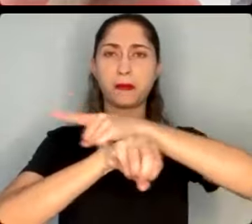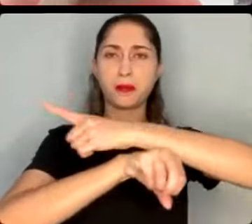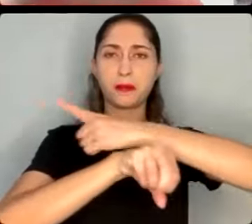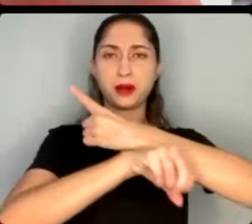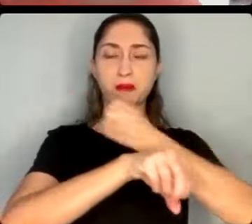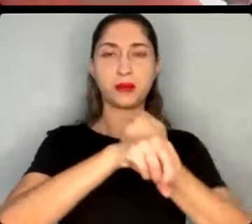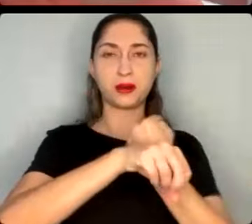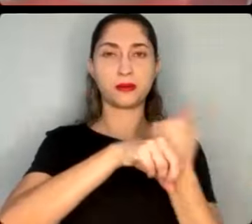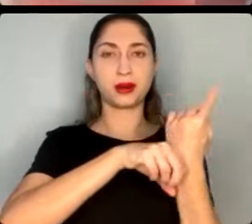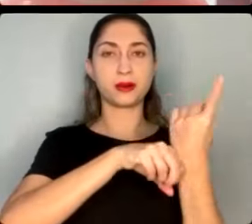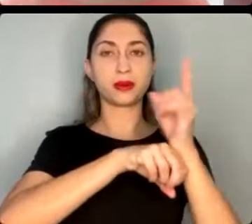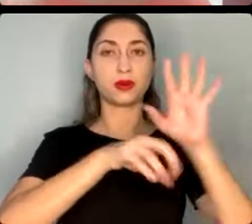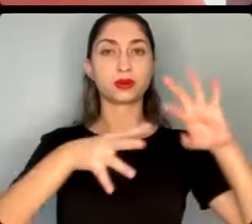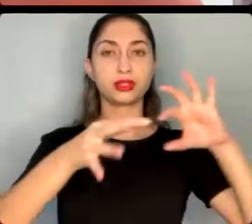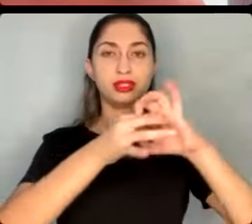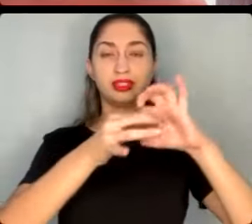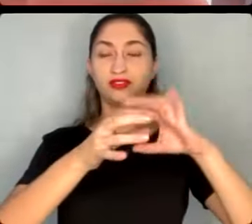região